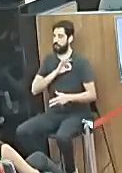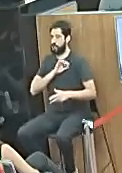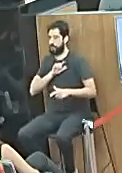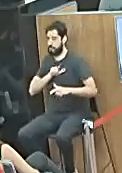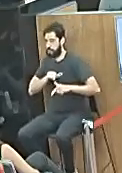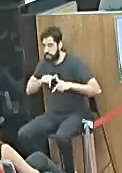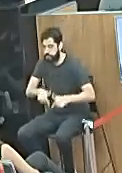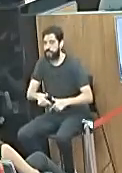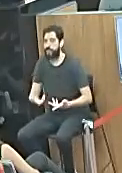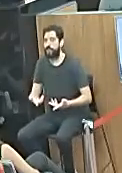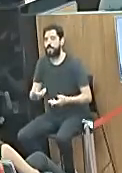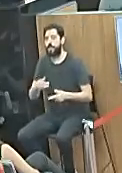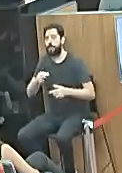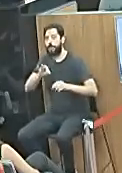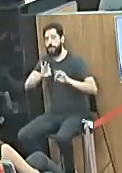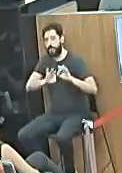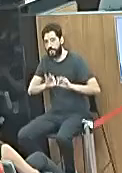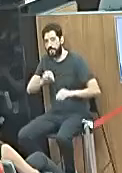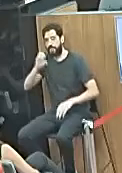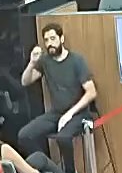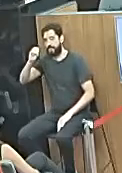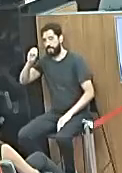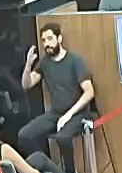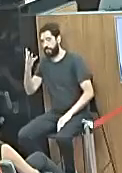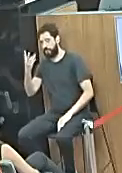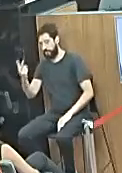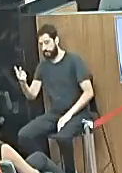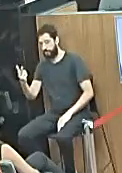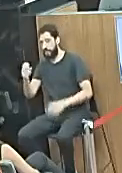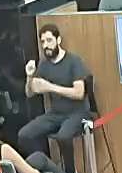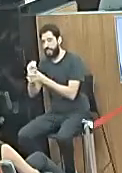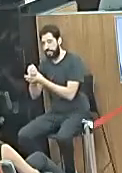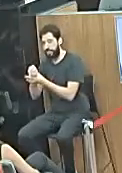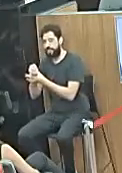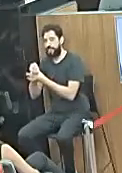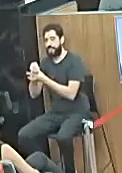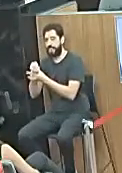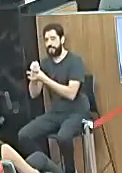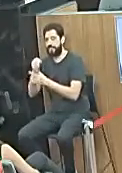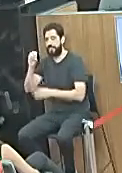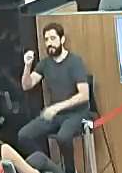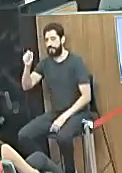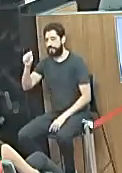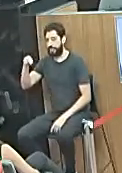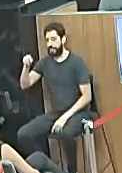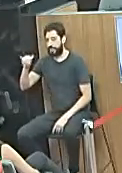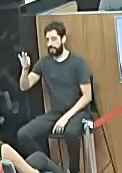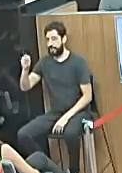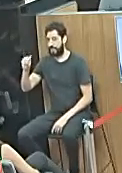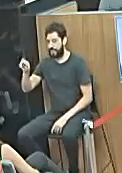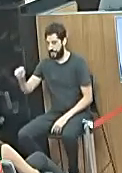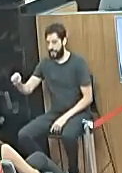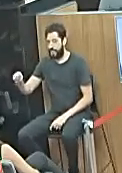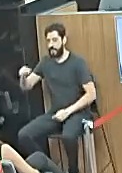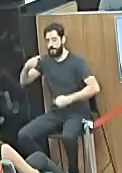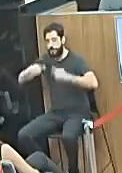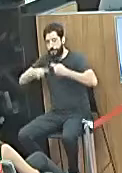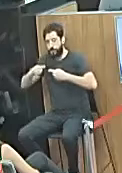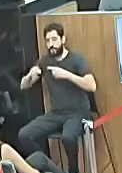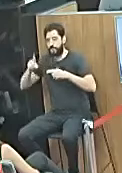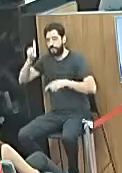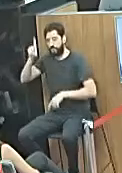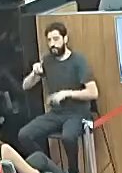programa 0 42 defesa sanitária programa 0 46 política de direitos